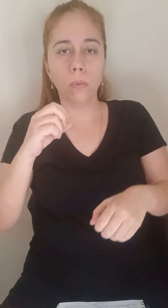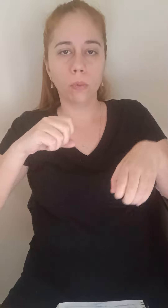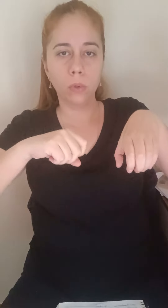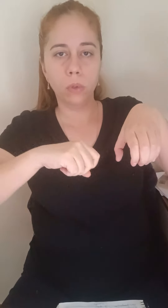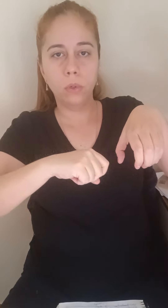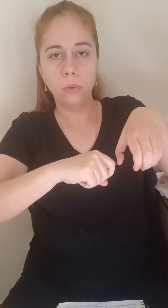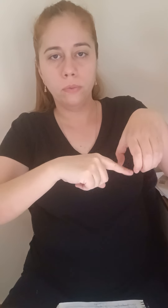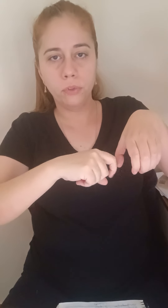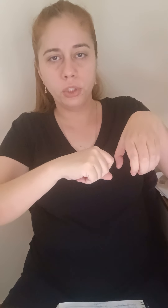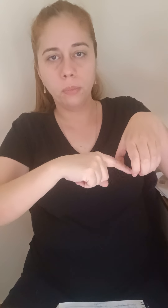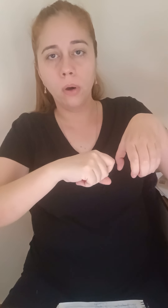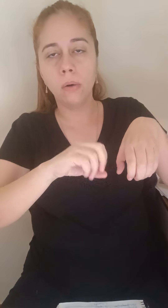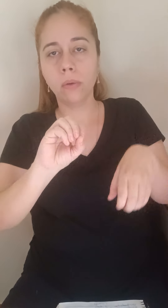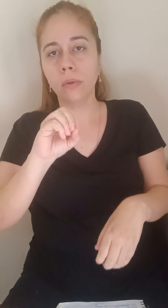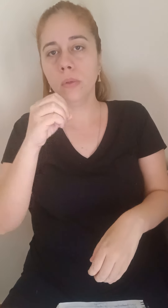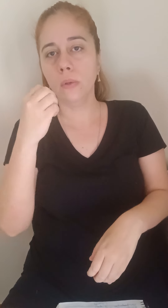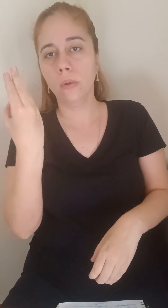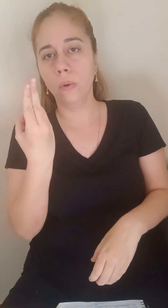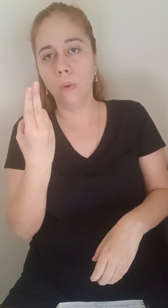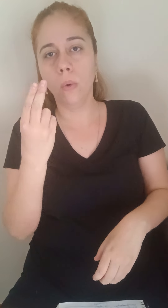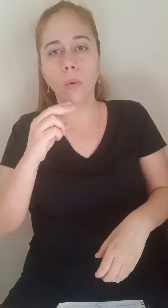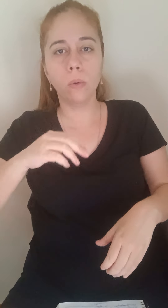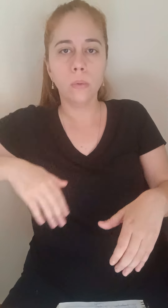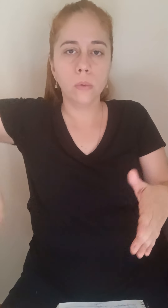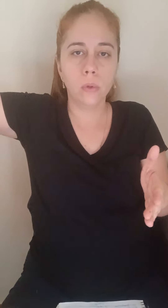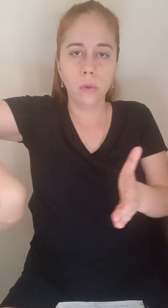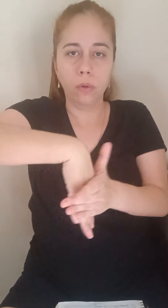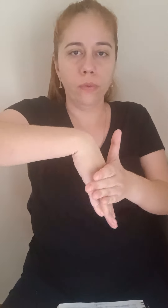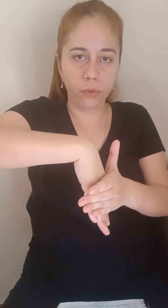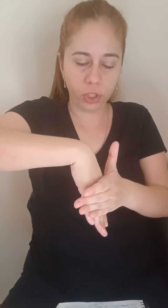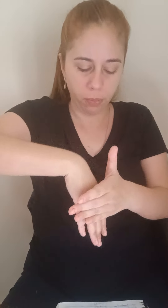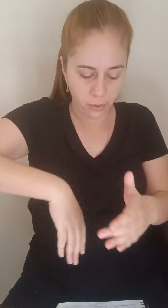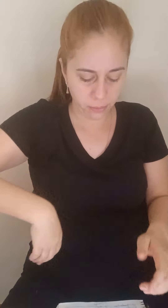ou futebol ou futebol,